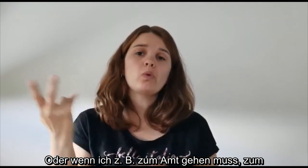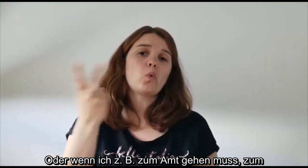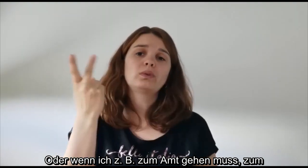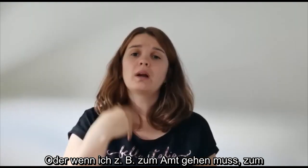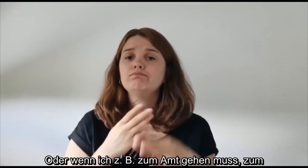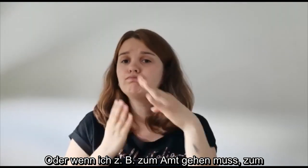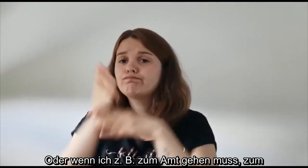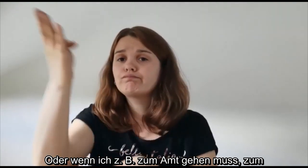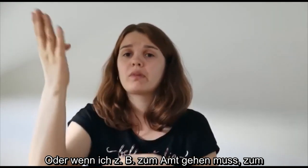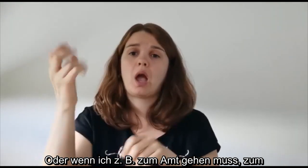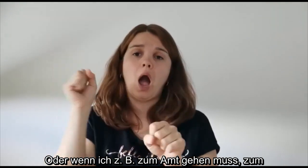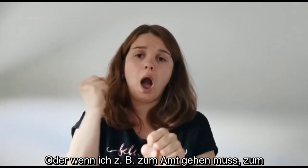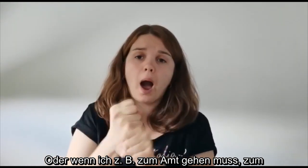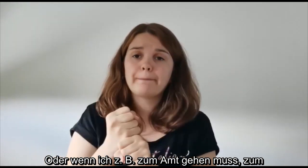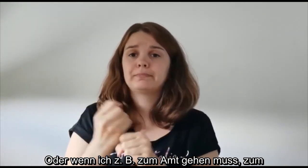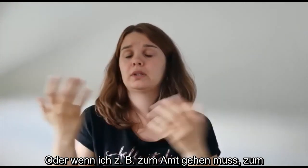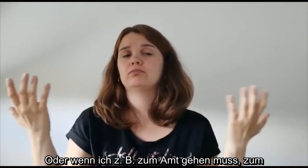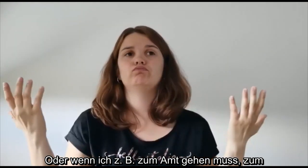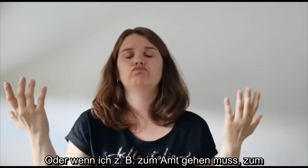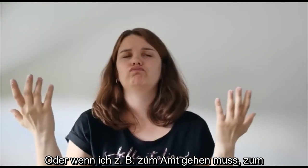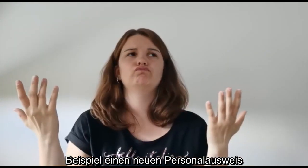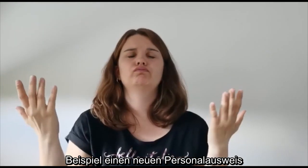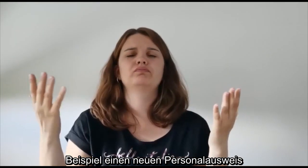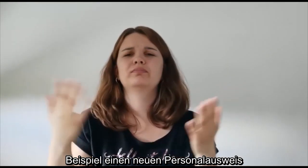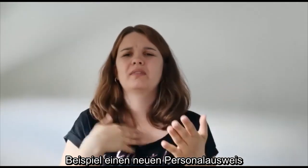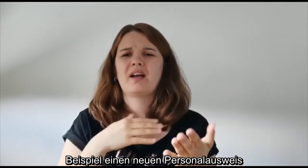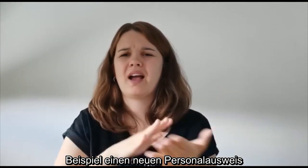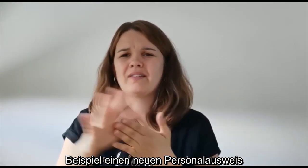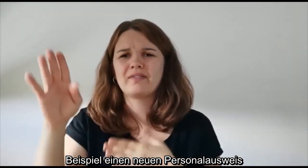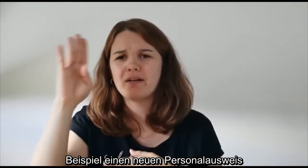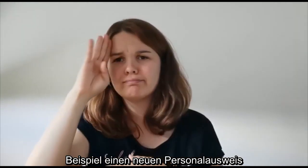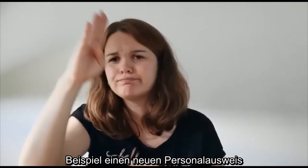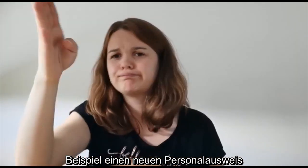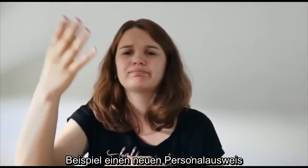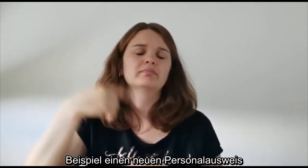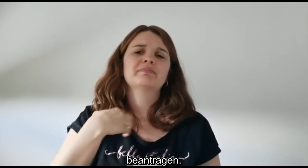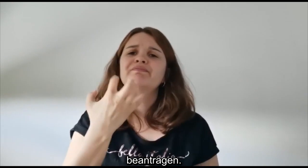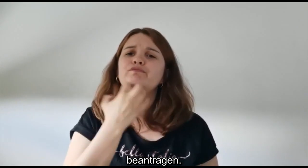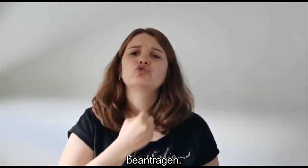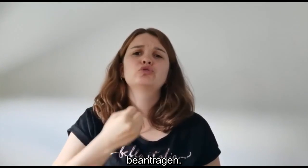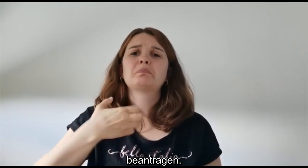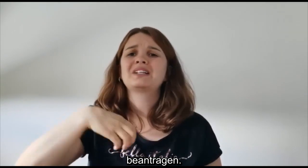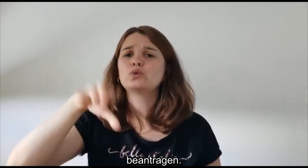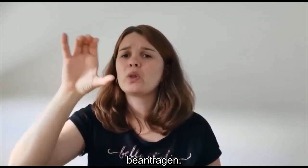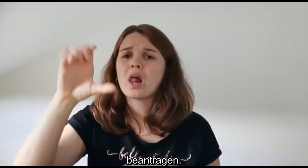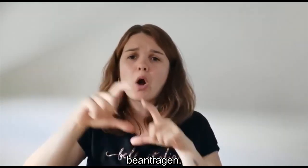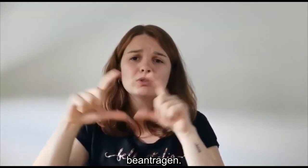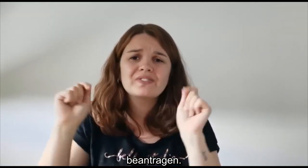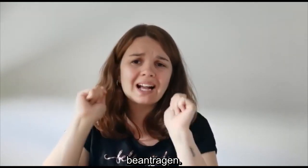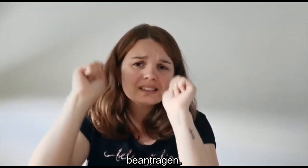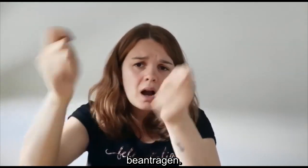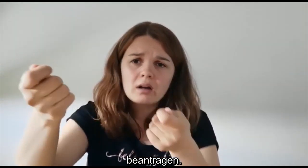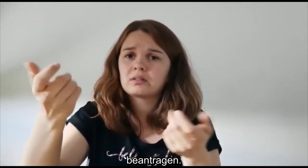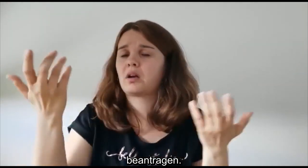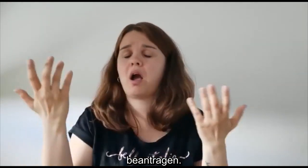Oder wenn ich zum Beispiel zu einem Amt gehen muss Zum Beispiel einen neuen Personalausweis beantragen